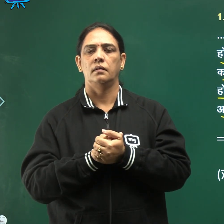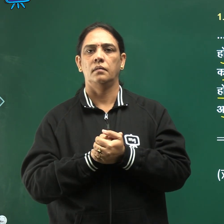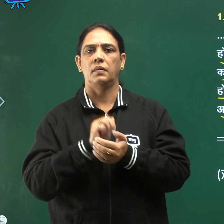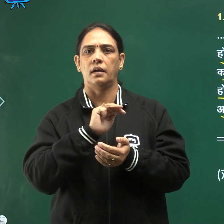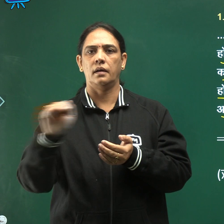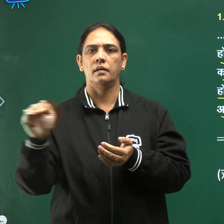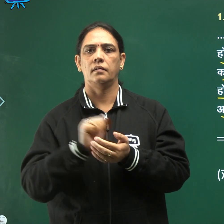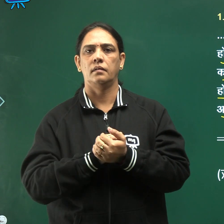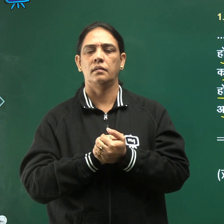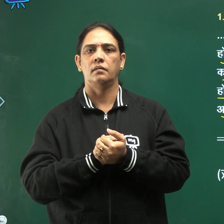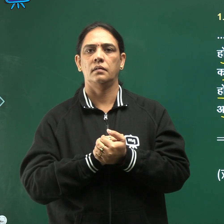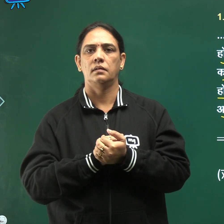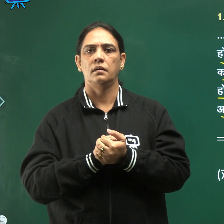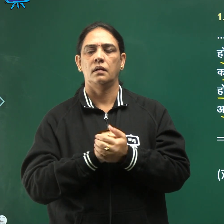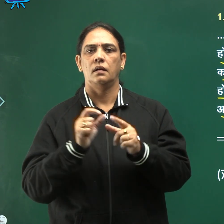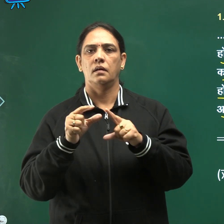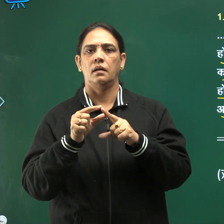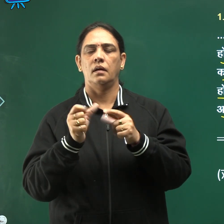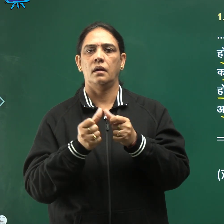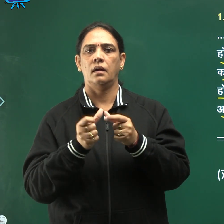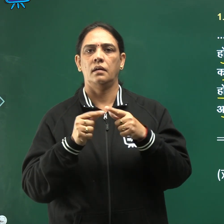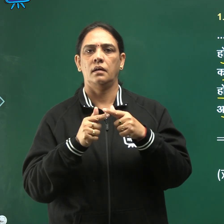बटे प्रेक्षणों की संख्या।